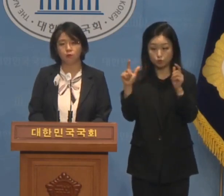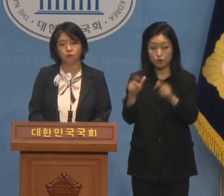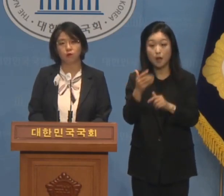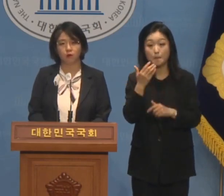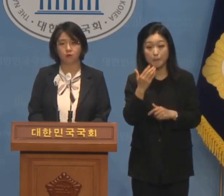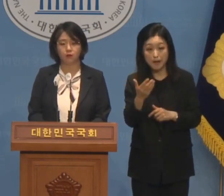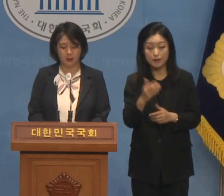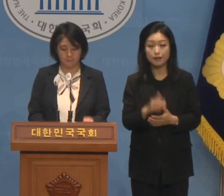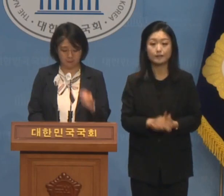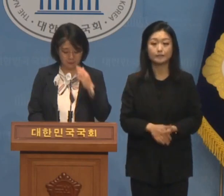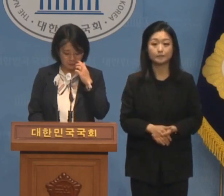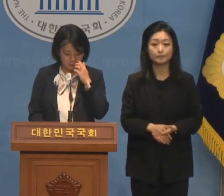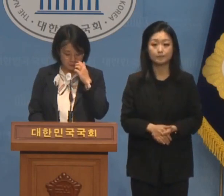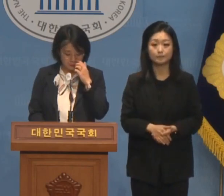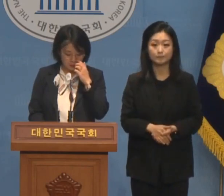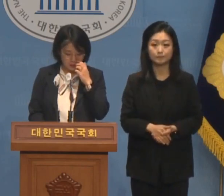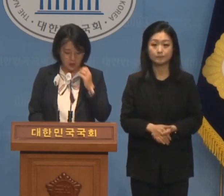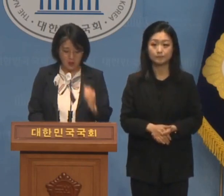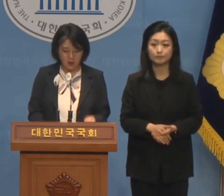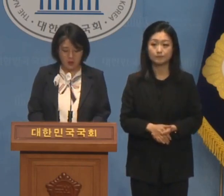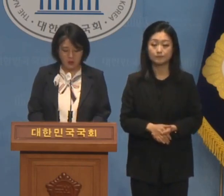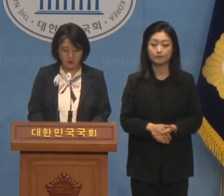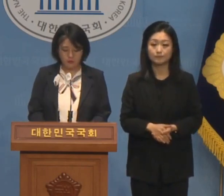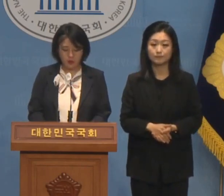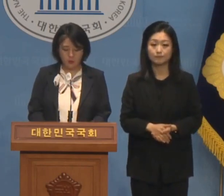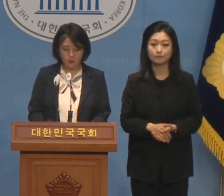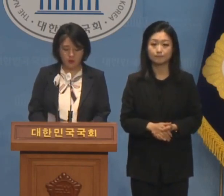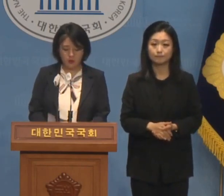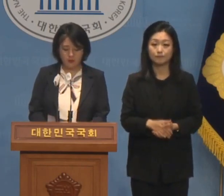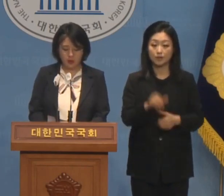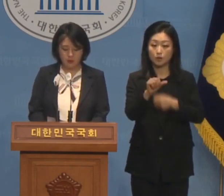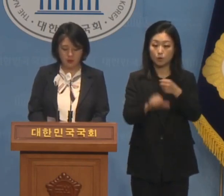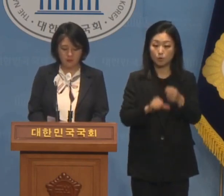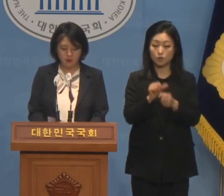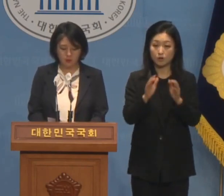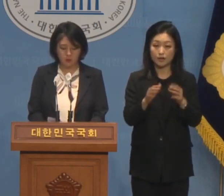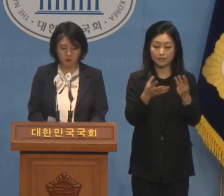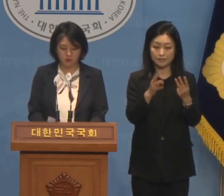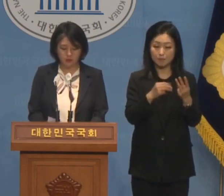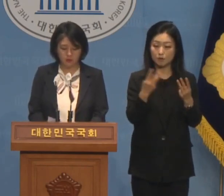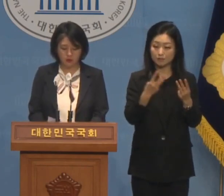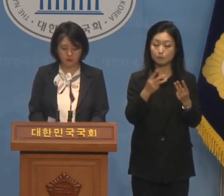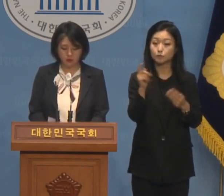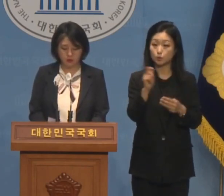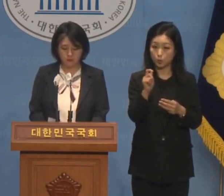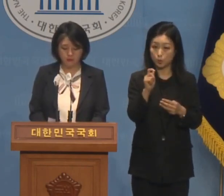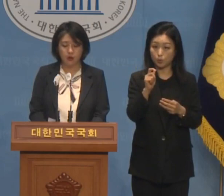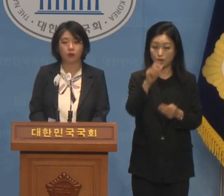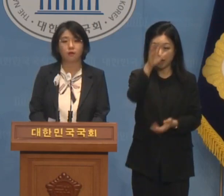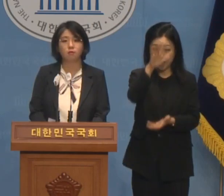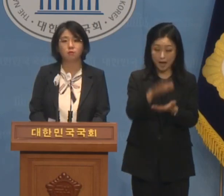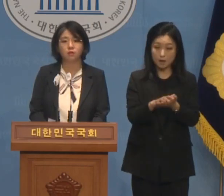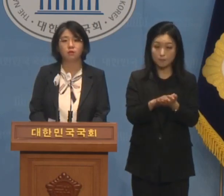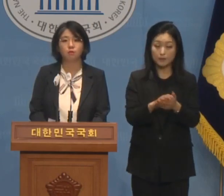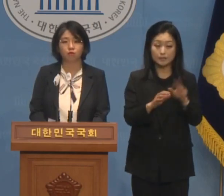것이라고 분석했습니다. 이 중에 5년간 3억 3천 톤 전체 누적